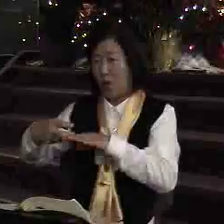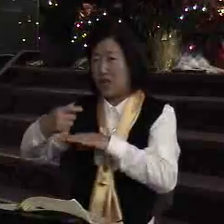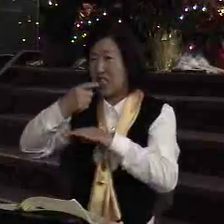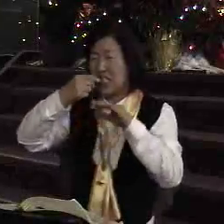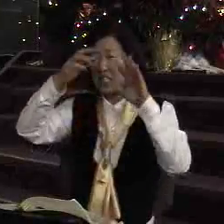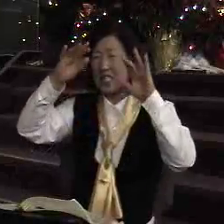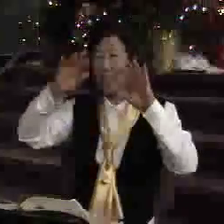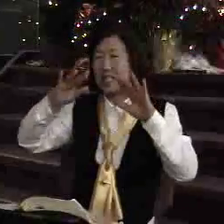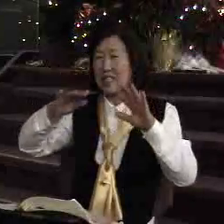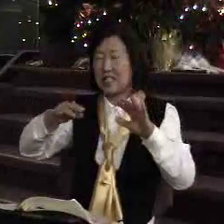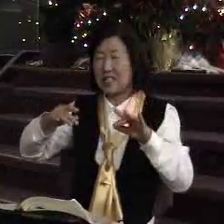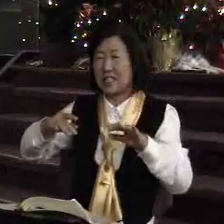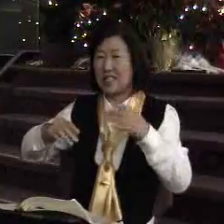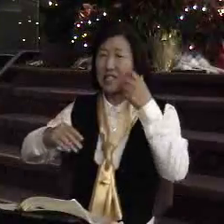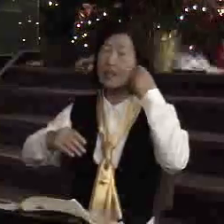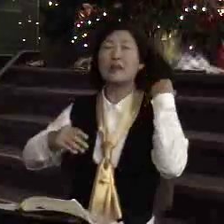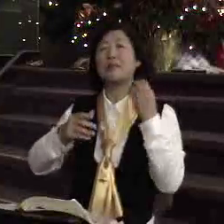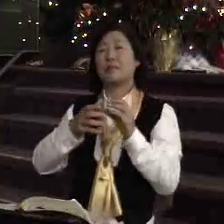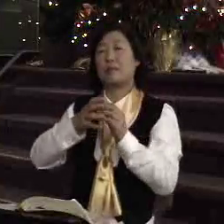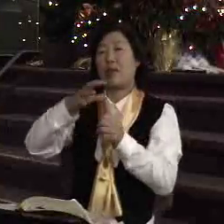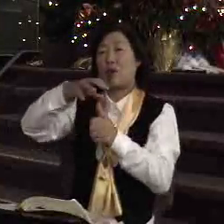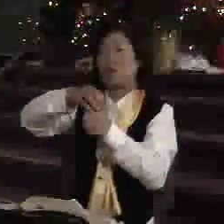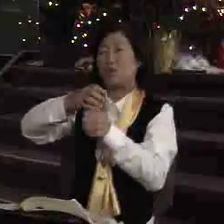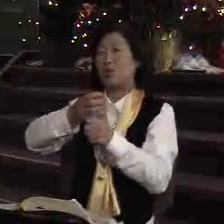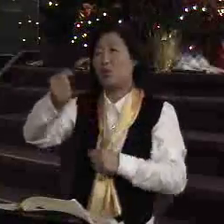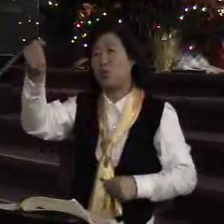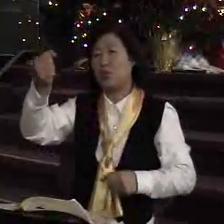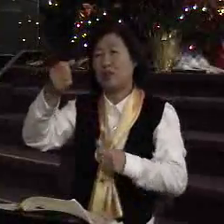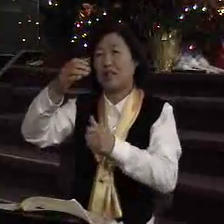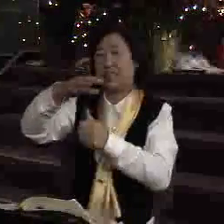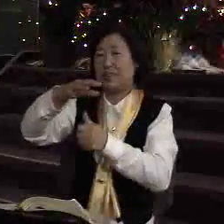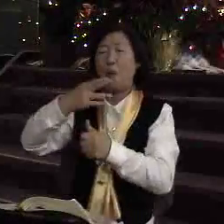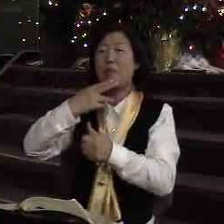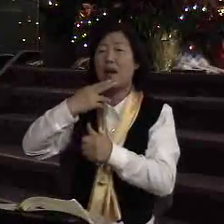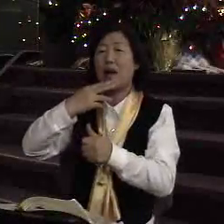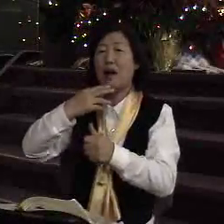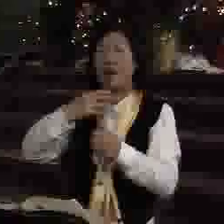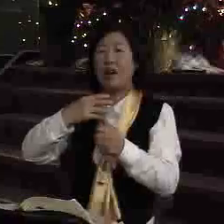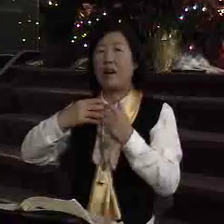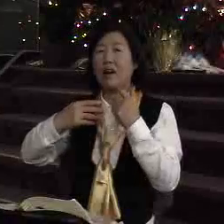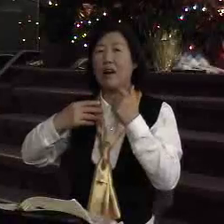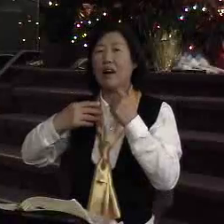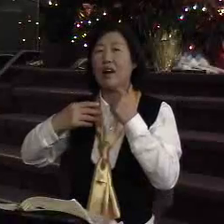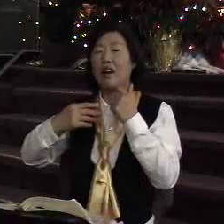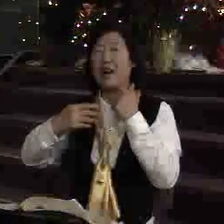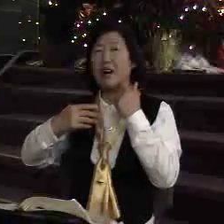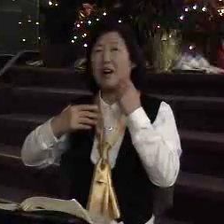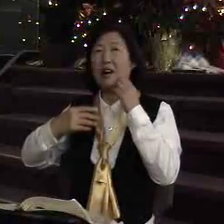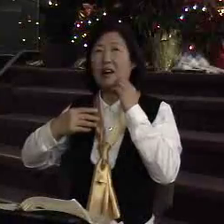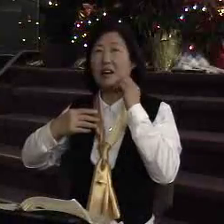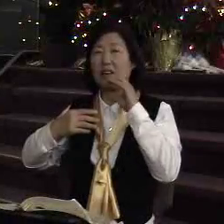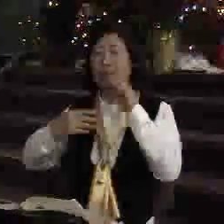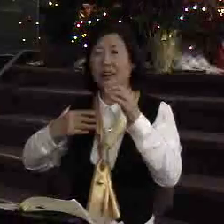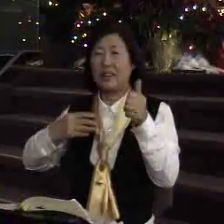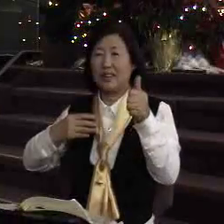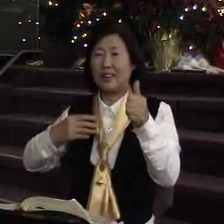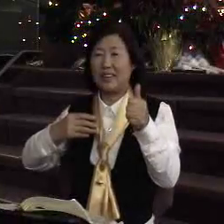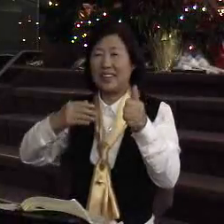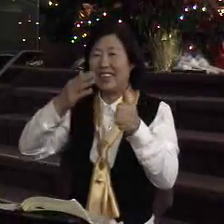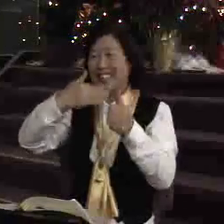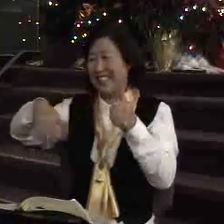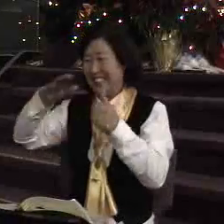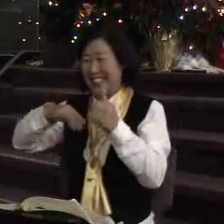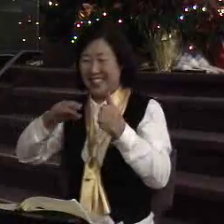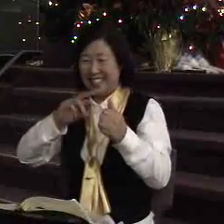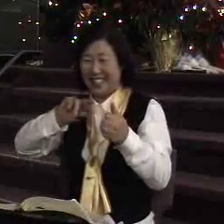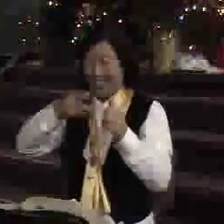없대요. 그래서 우산을 좀 갖고 와달라고 했는데 제가 뒤를 돌아보지 않고